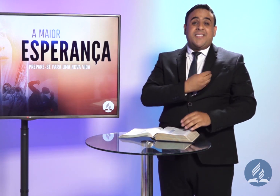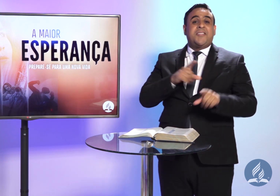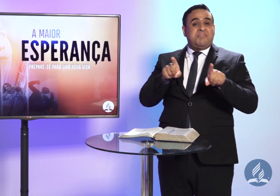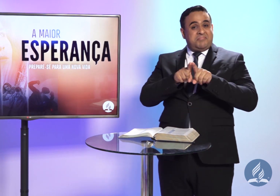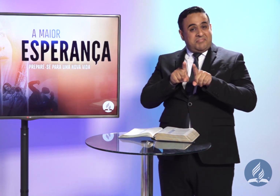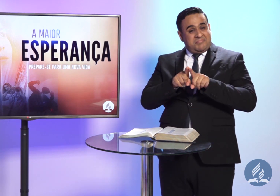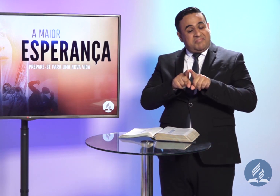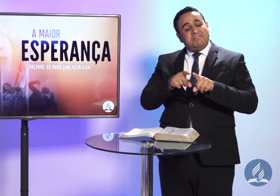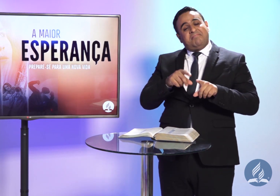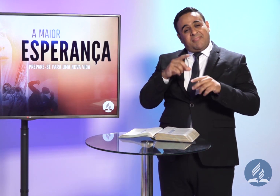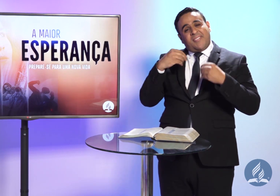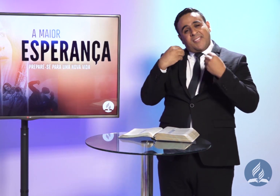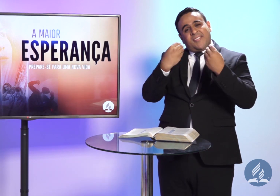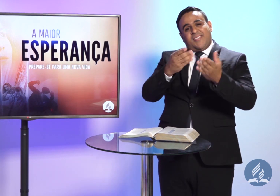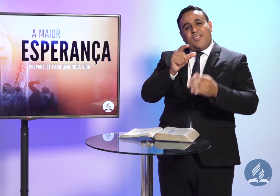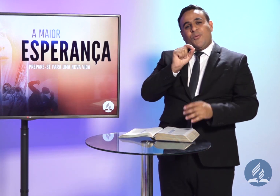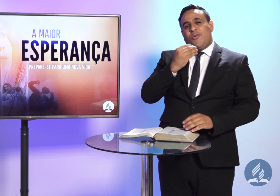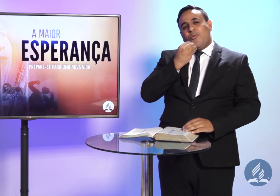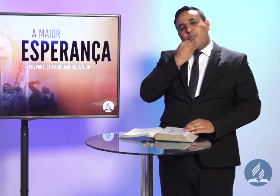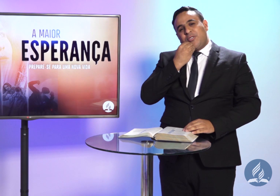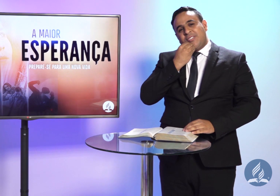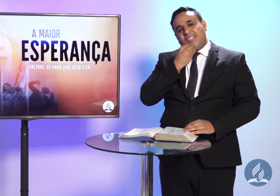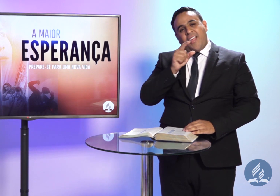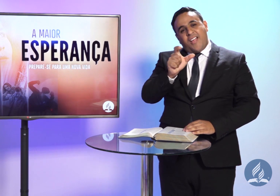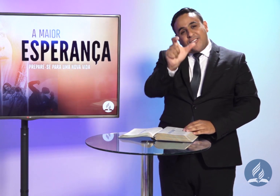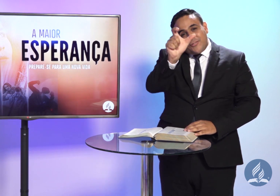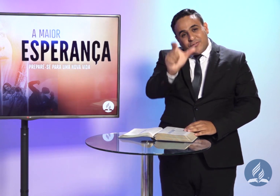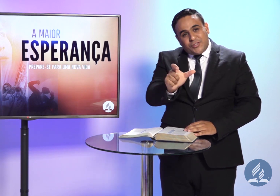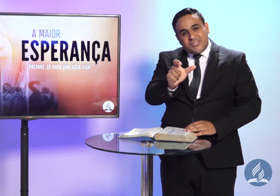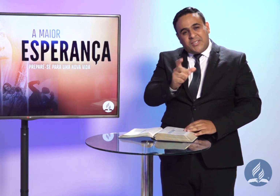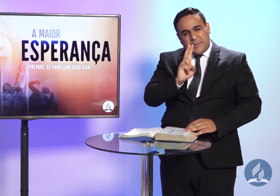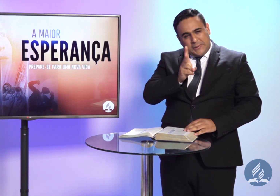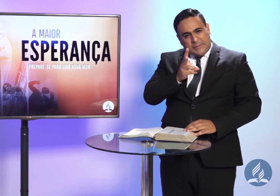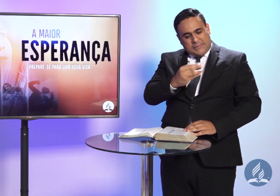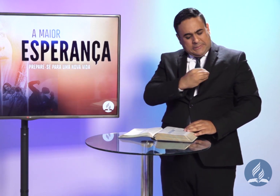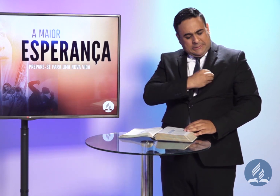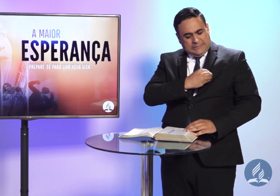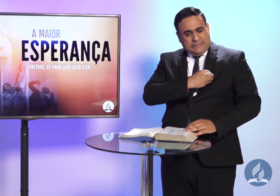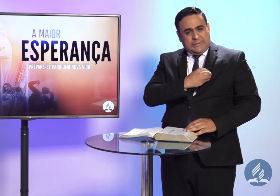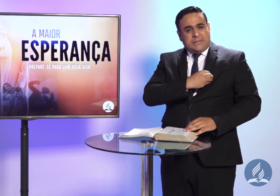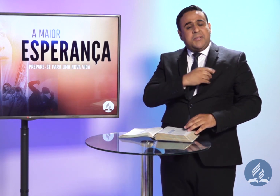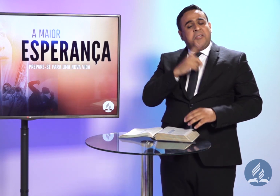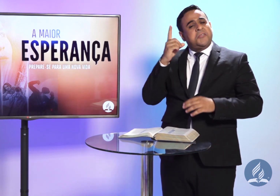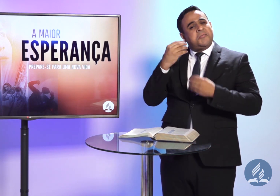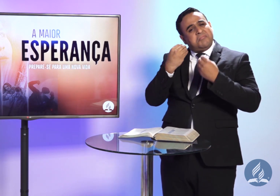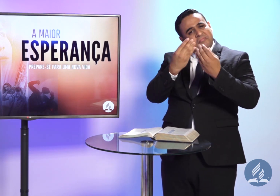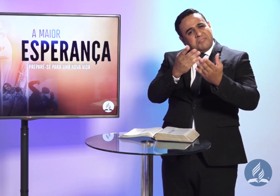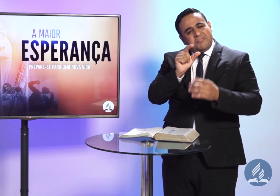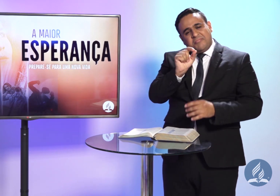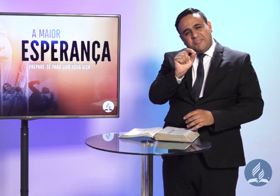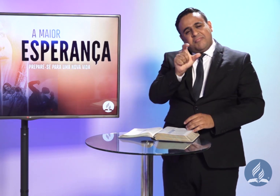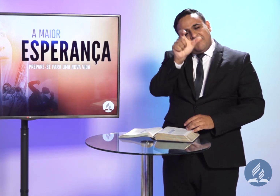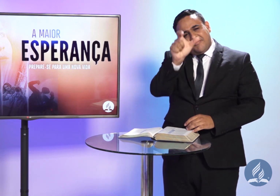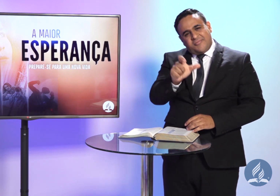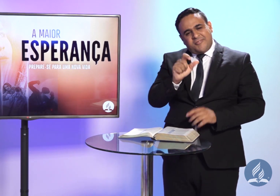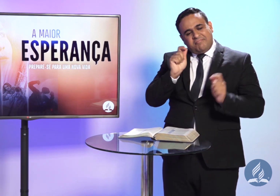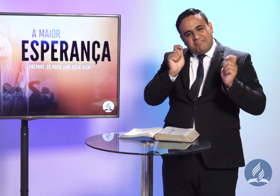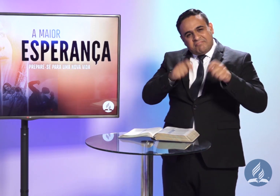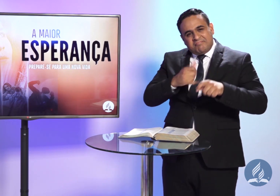uma nova vida, Ele quer te dar uma nova perspectiva, e Ele está te dando hoje a oportunidade de você entregar a sua